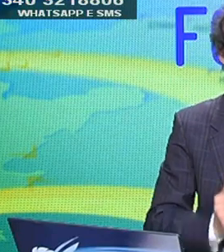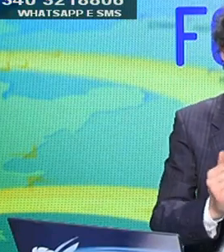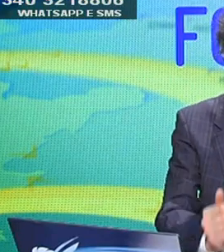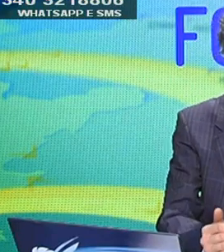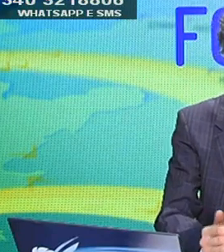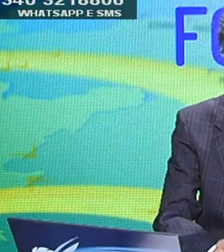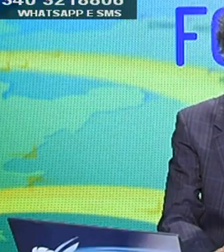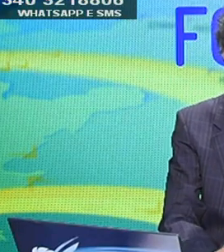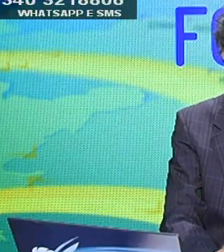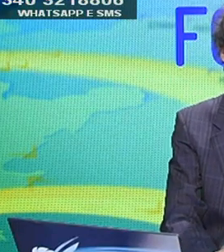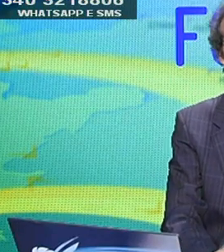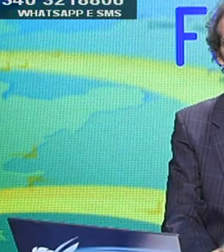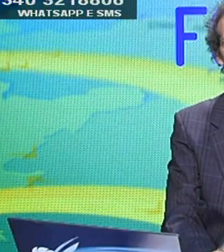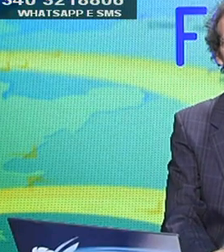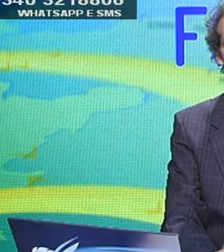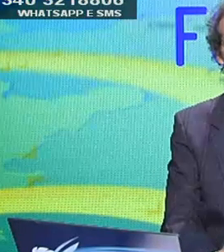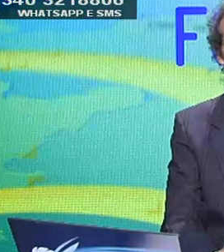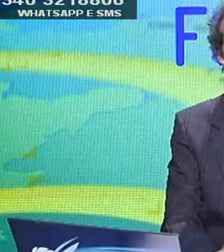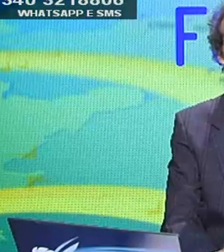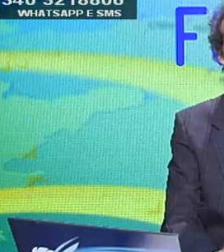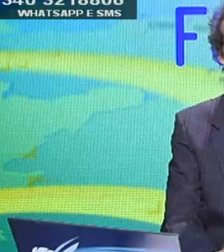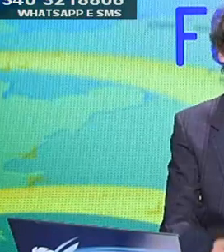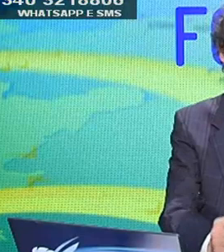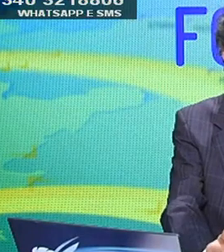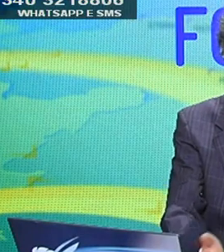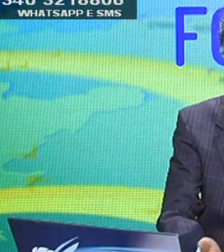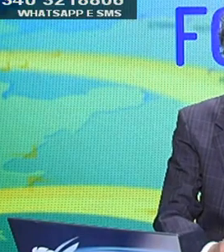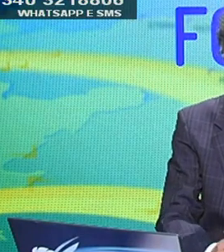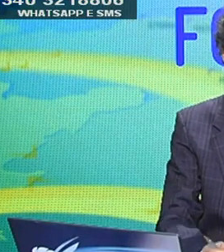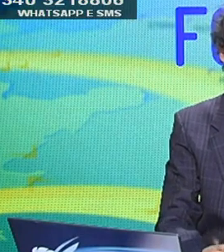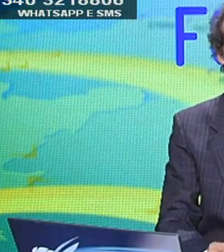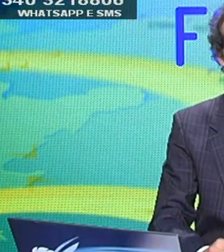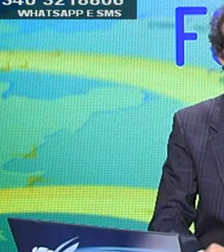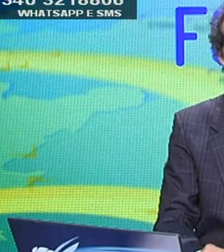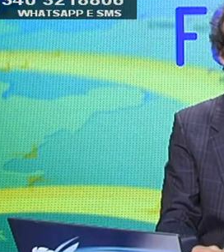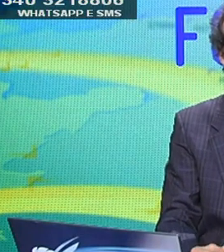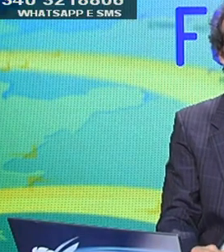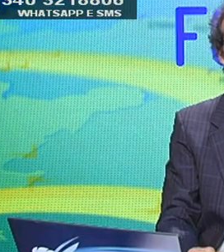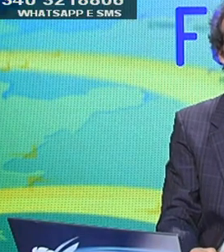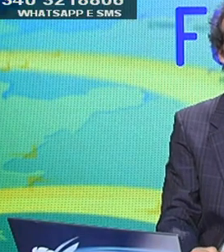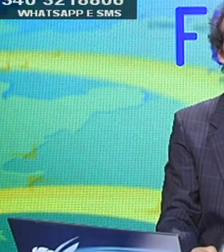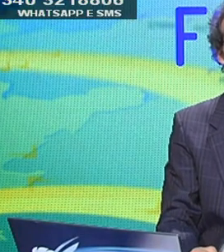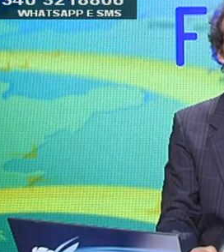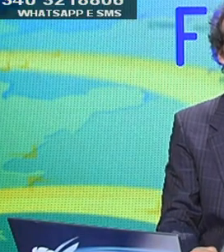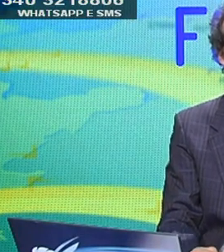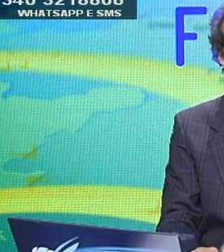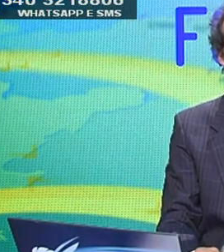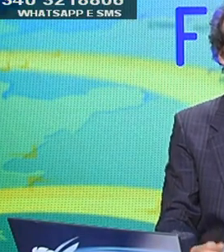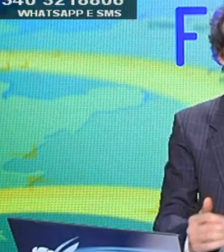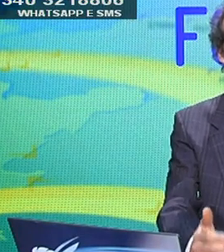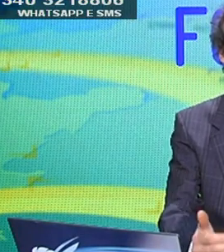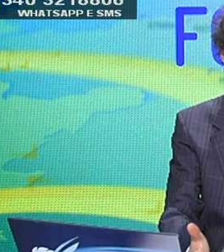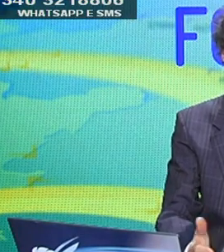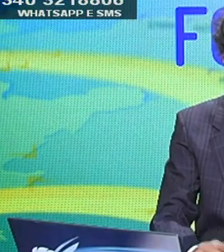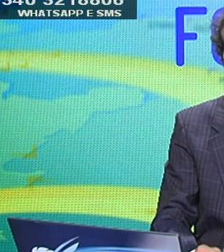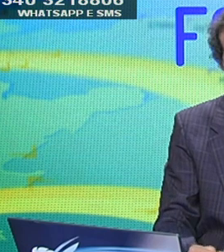quindi inviarle al portavoce del governatore, ma dovranno essere presenti, visto che si potrà spostarsi, e quindi domande